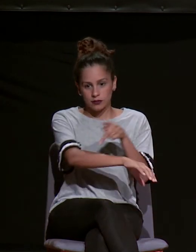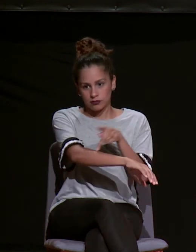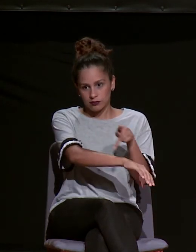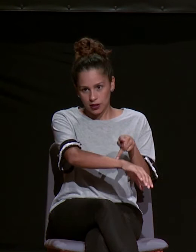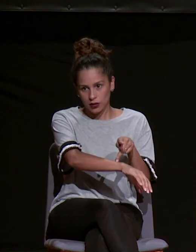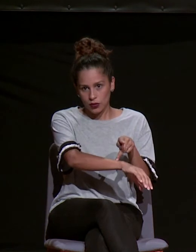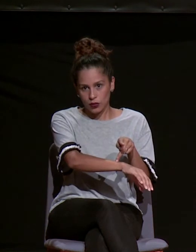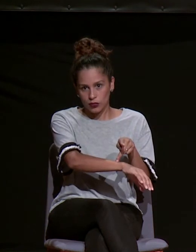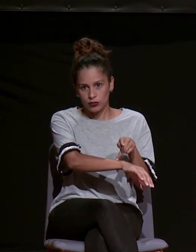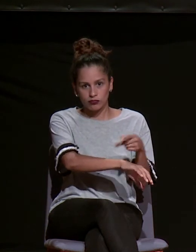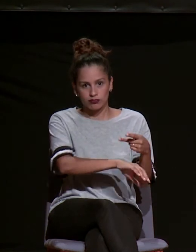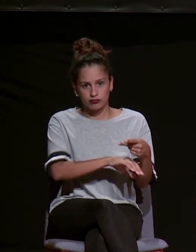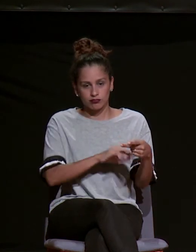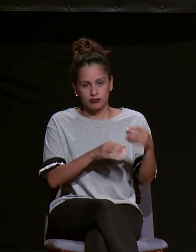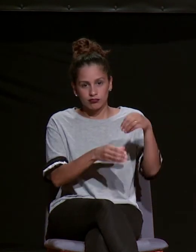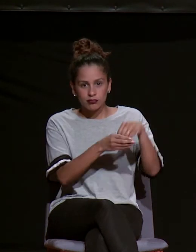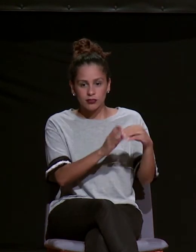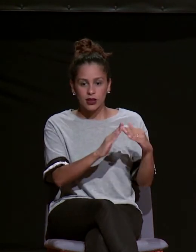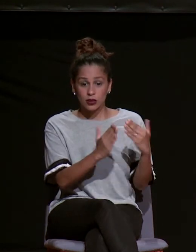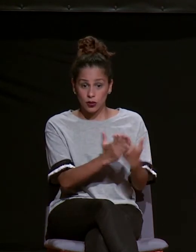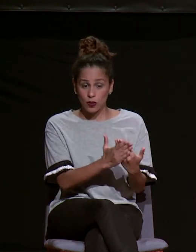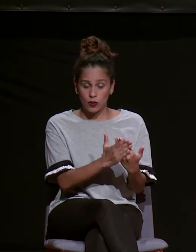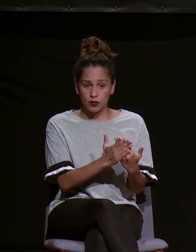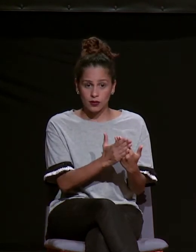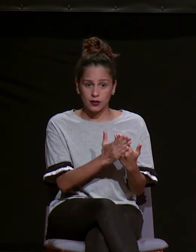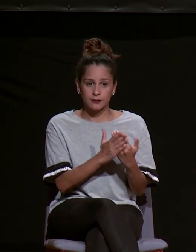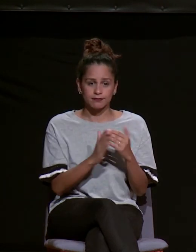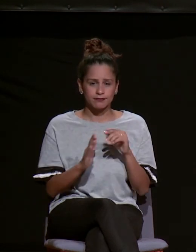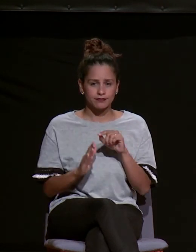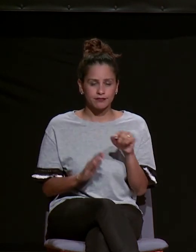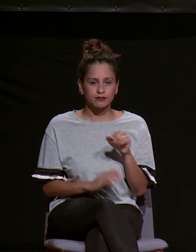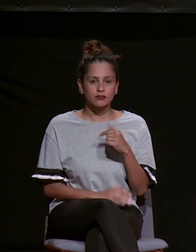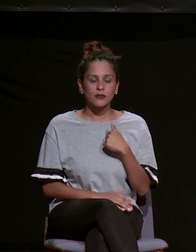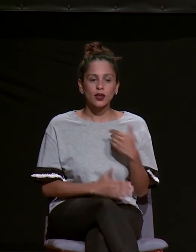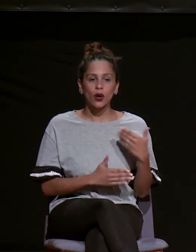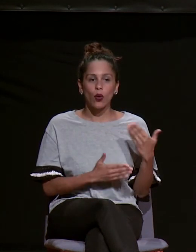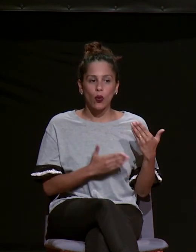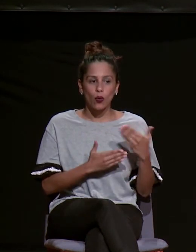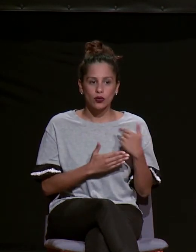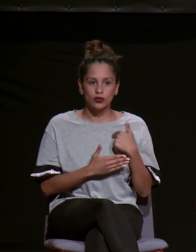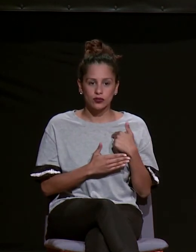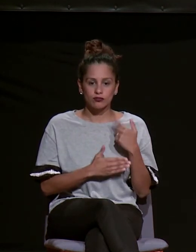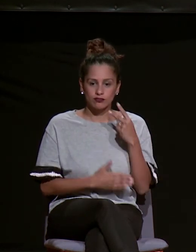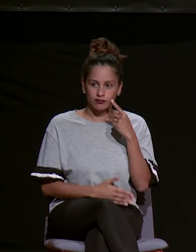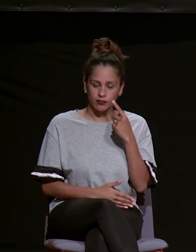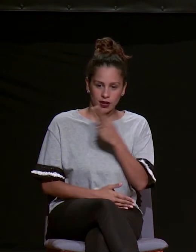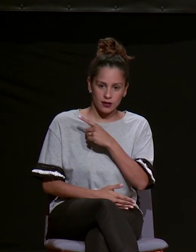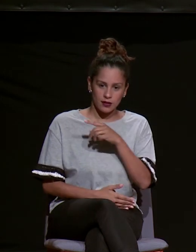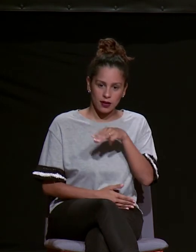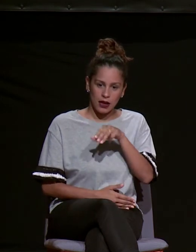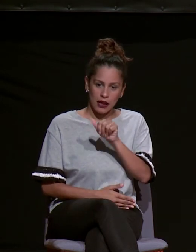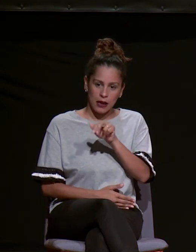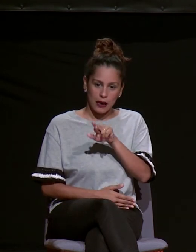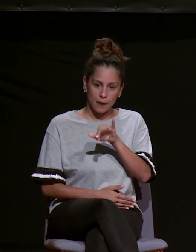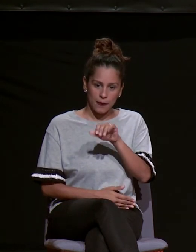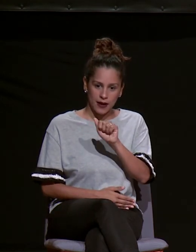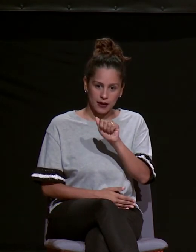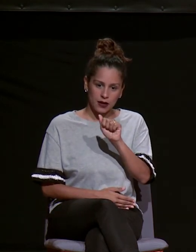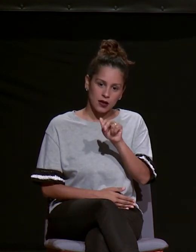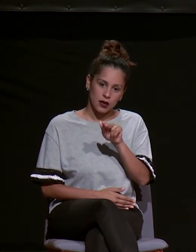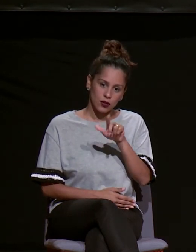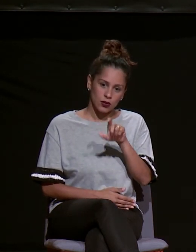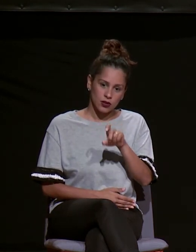tudo mais. E aí, hoje, fui ver a Maria Auxiliadora antes de começar aqui à